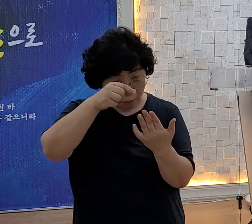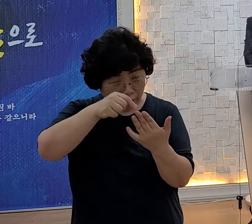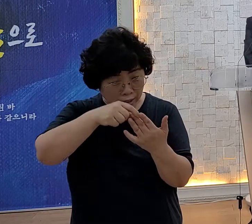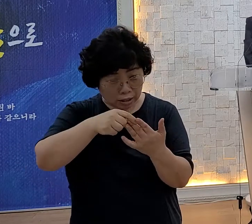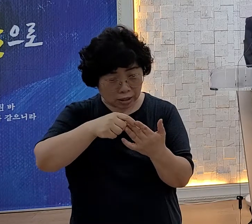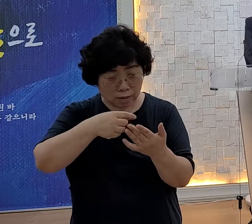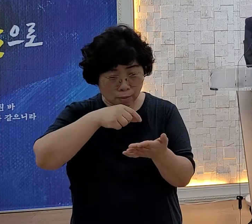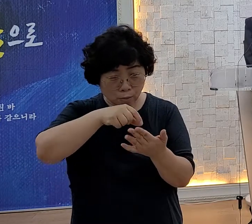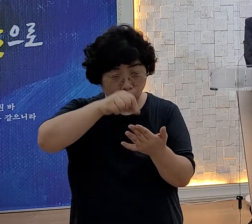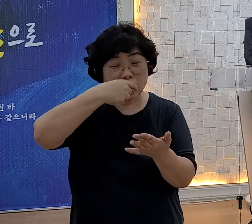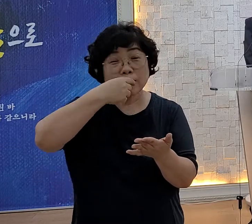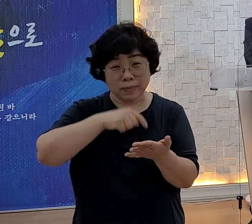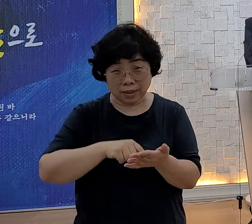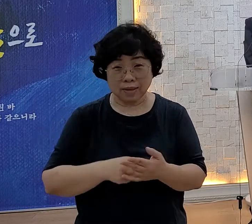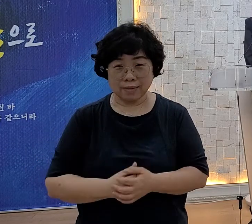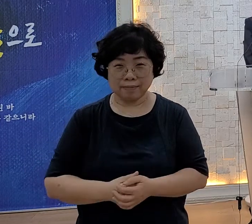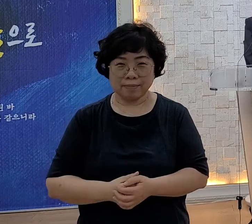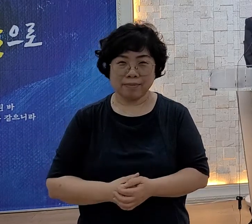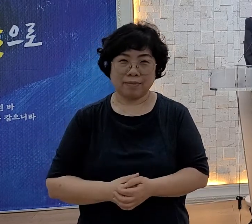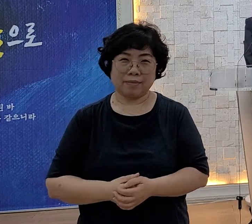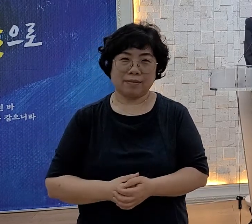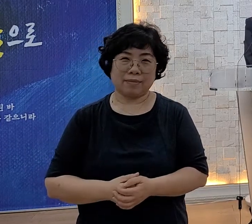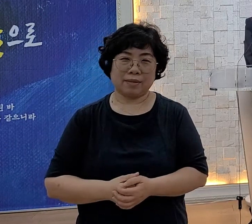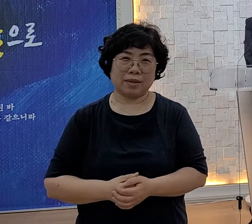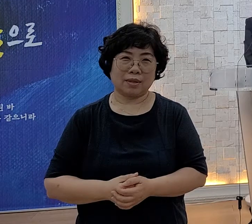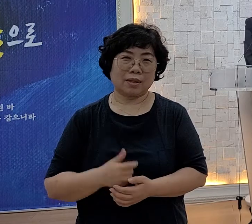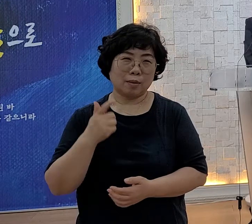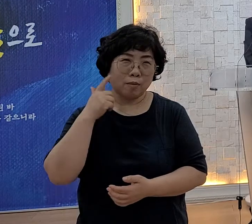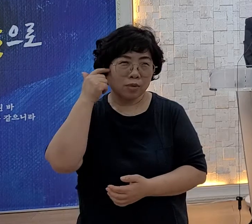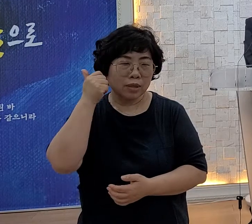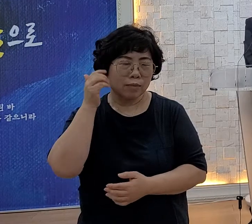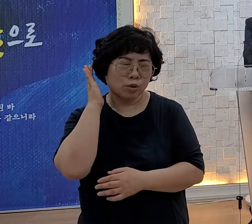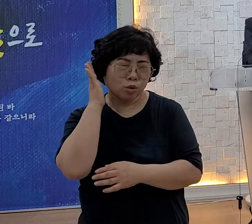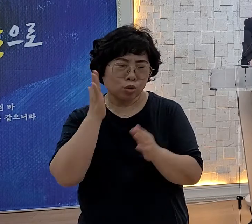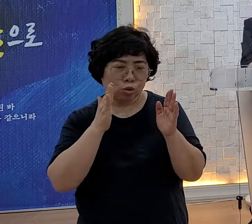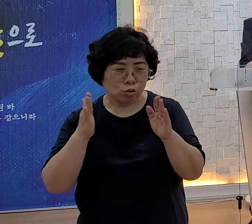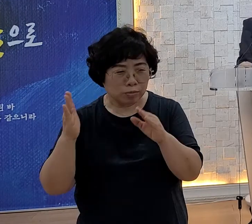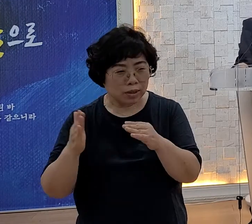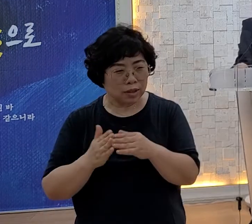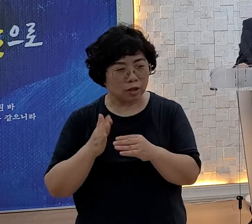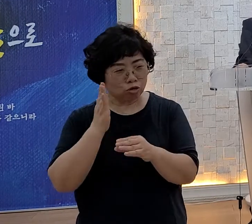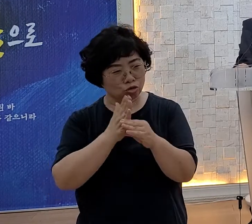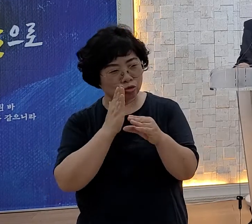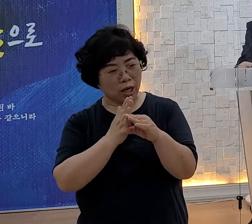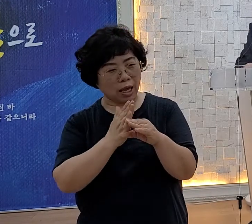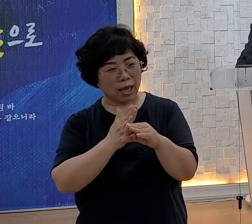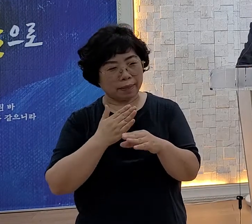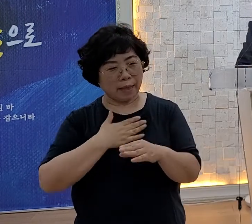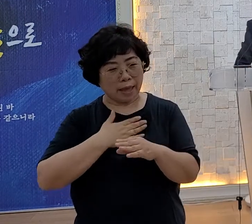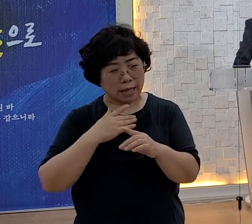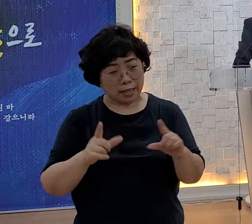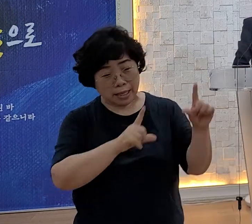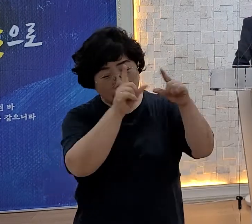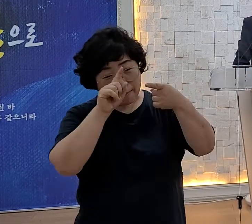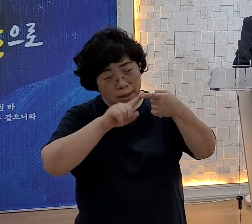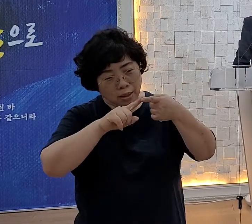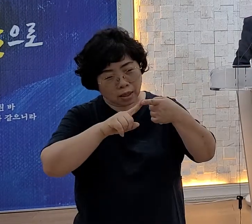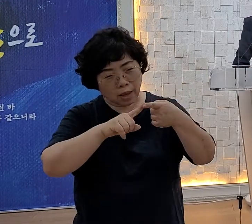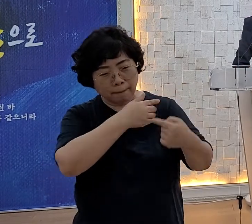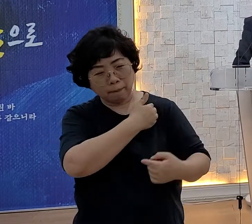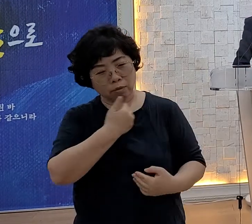저도 어제 설교 준비를 하면서 나의 이 행복 또는 또 만족도, 내 삶의 지금 이 만족도가 몇